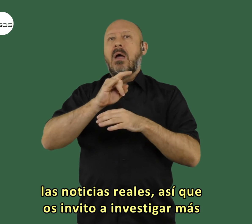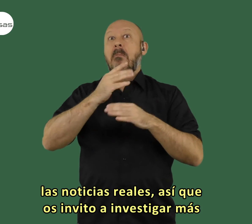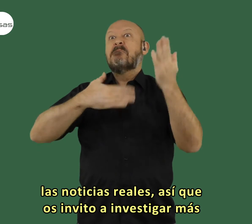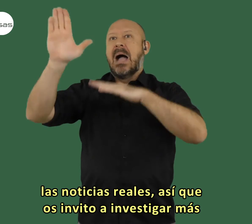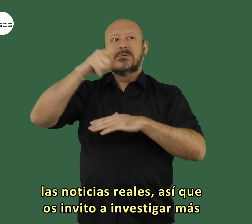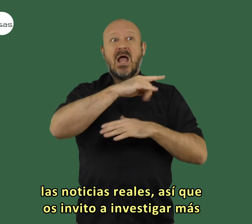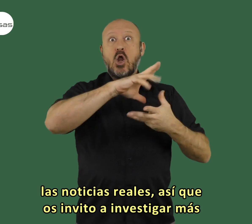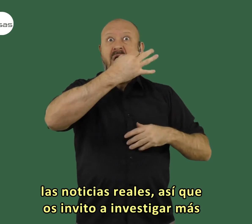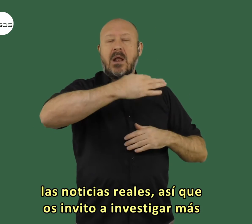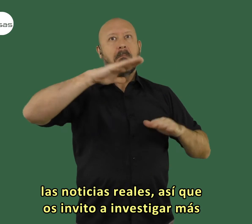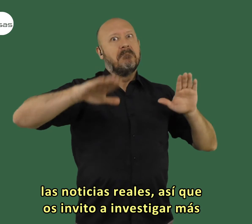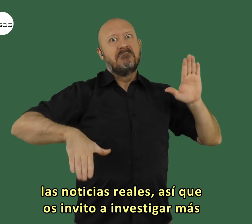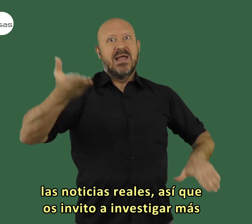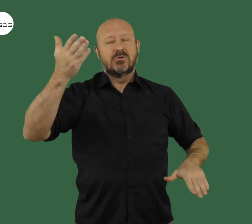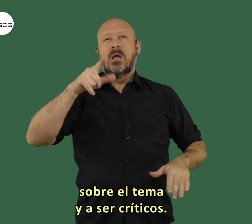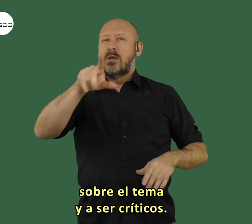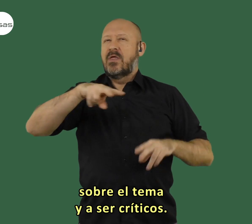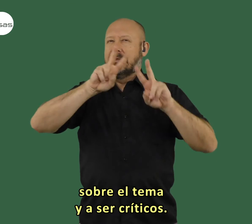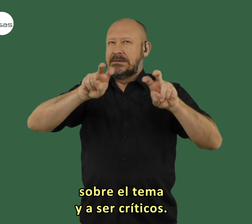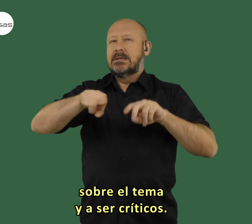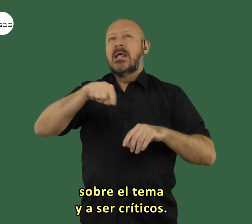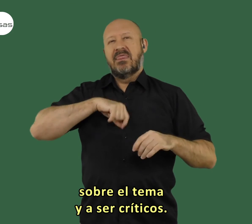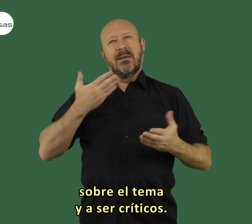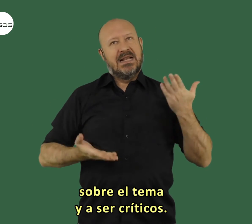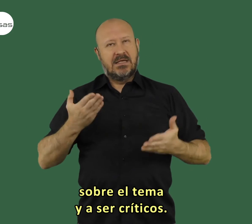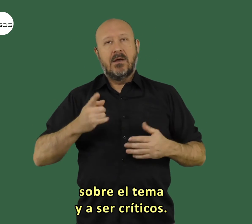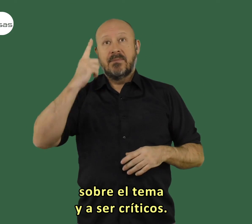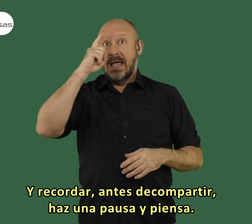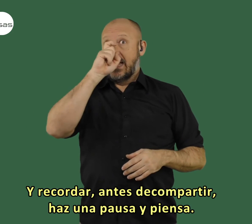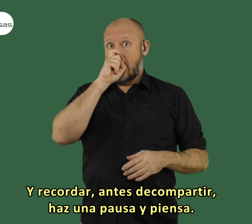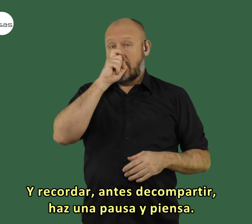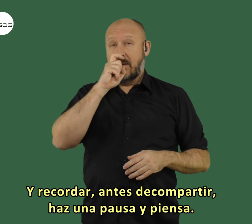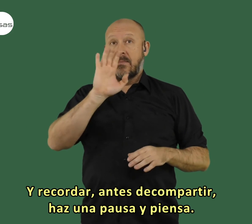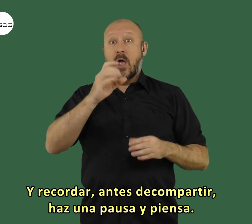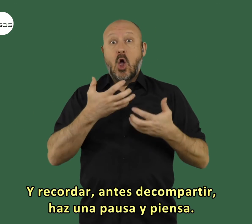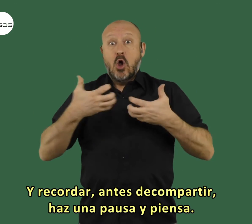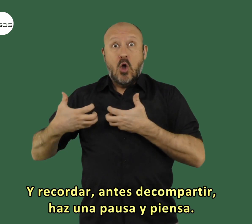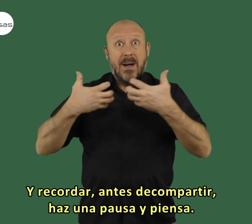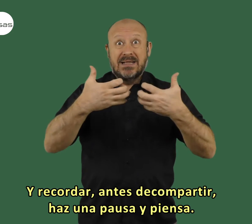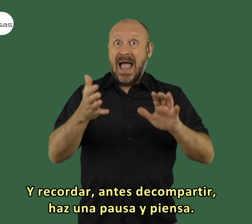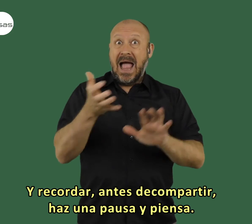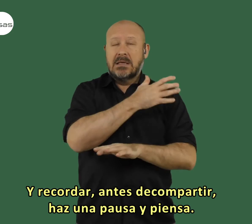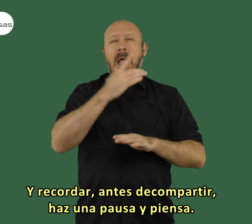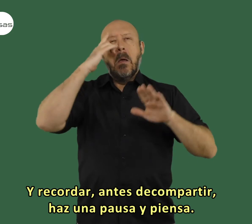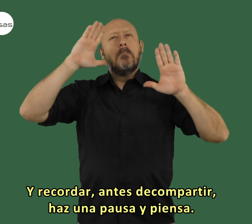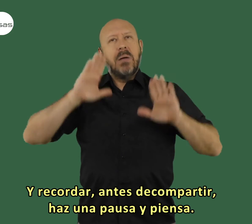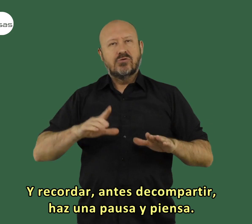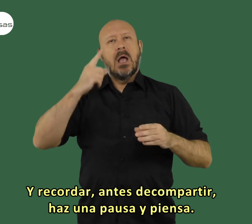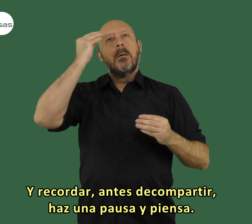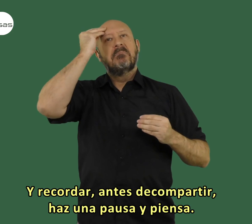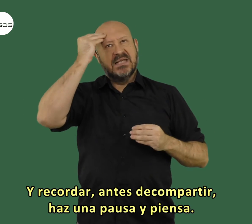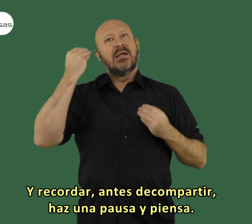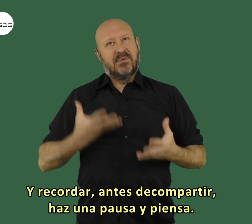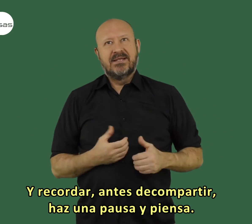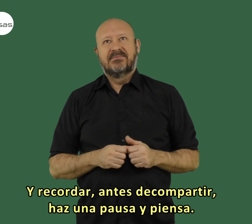reales, así que os invito a investigar más sobre el tema y a ser críticos. Y recordar, antes de compartir, haz una